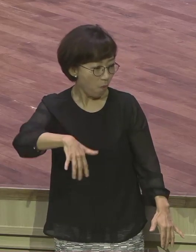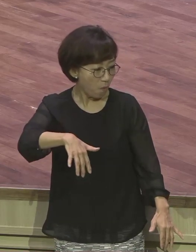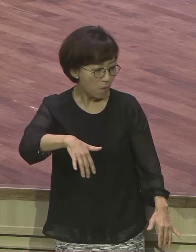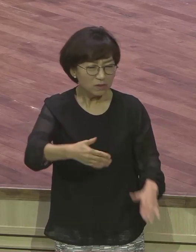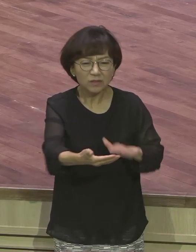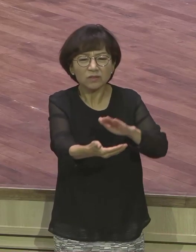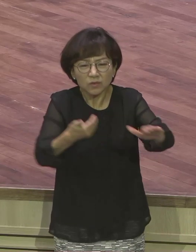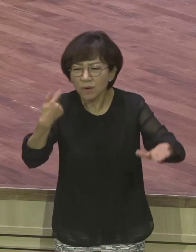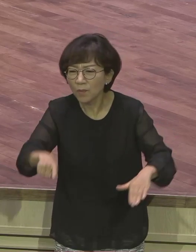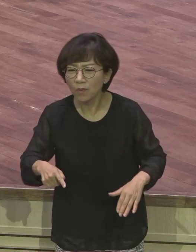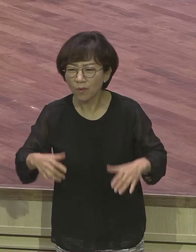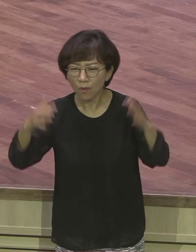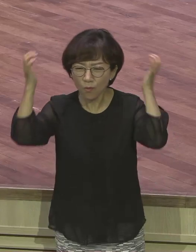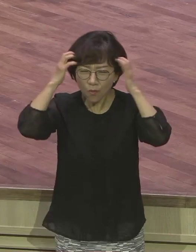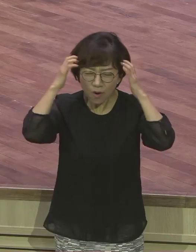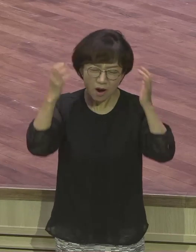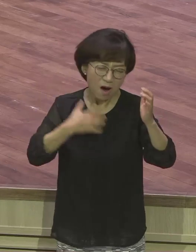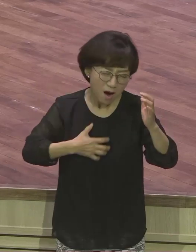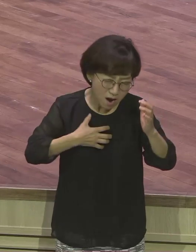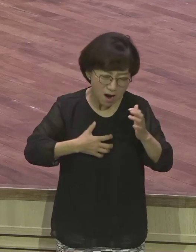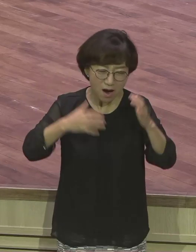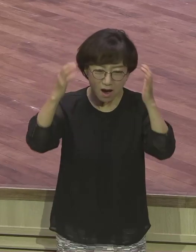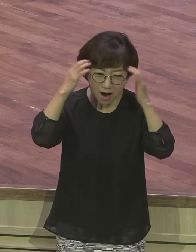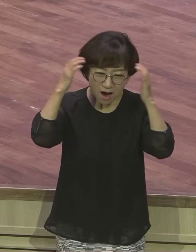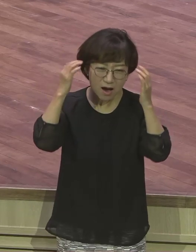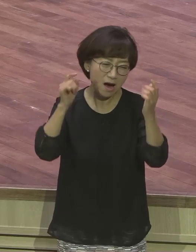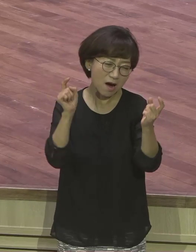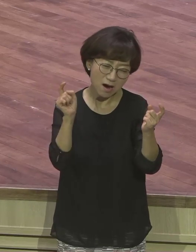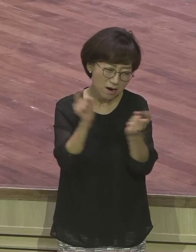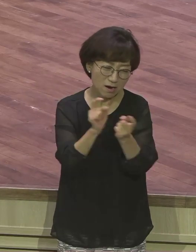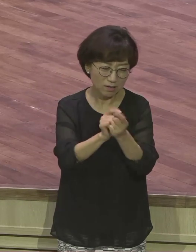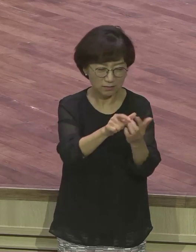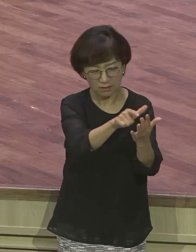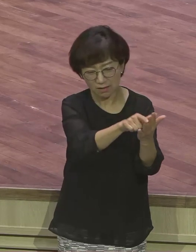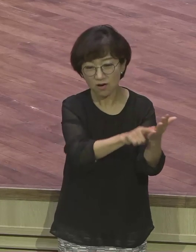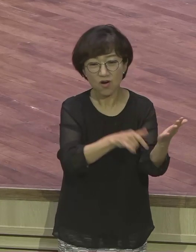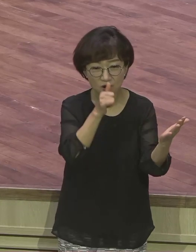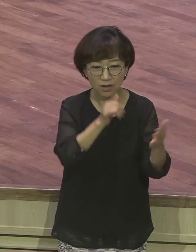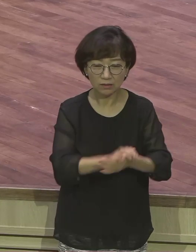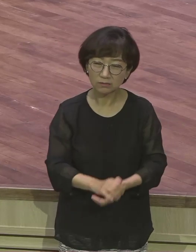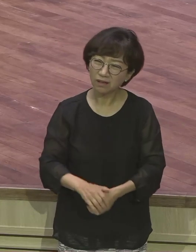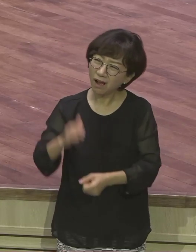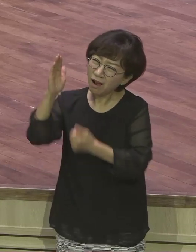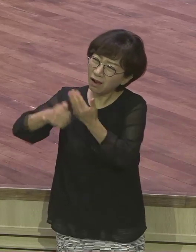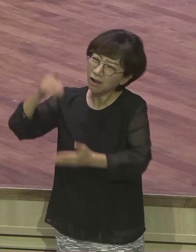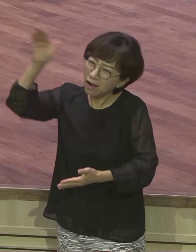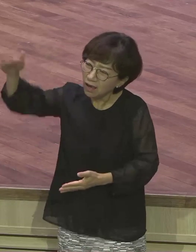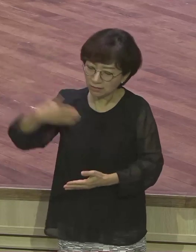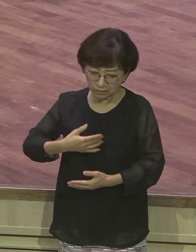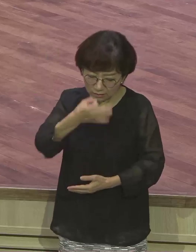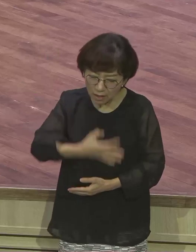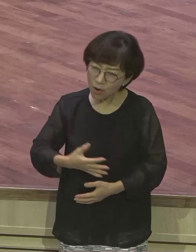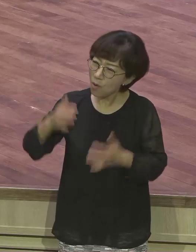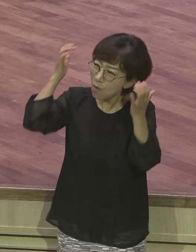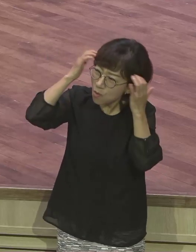크로스 노 크라운이에요 여러분이야 늘 어려움이 나만 왜 어려움이 나는 너무 우울한 나는 최신을 대사하는데